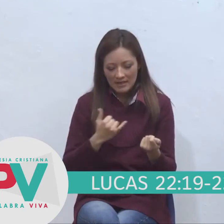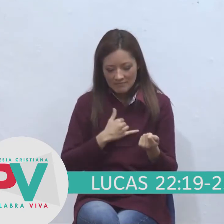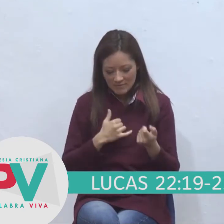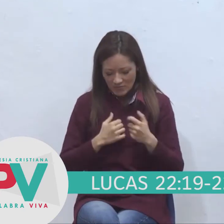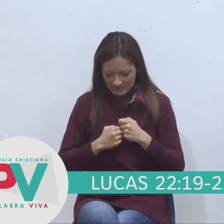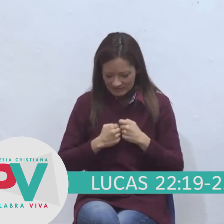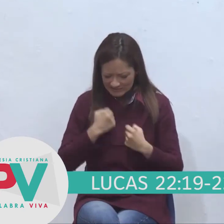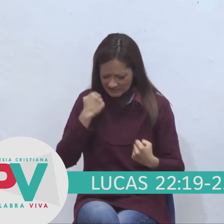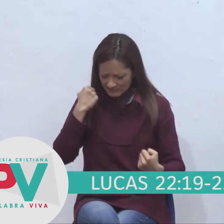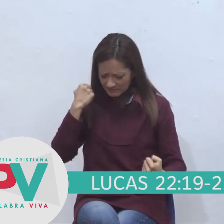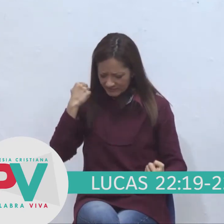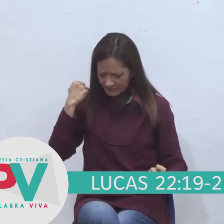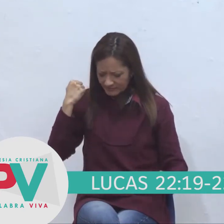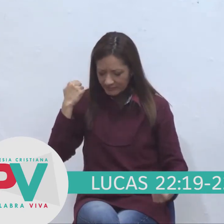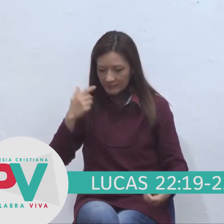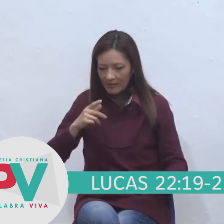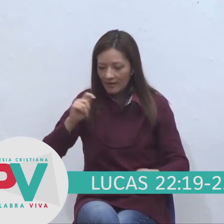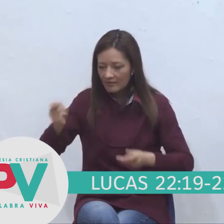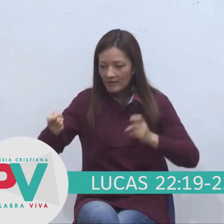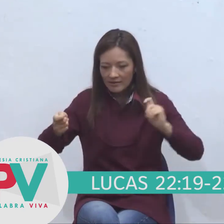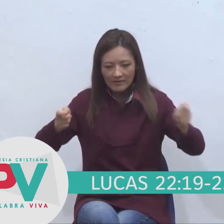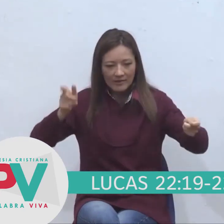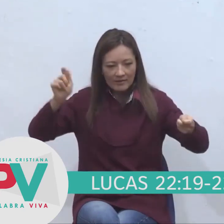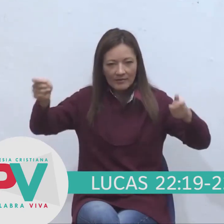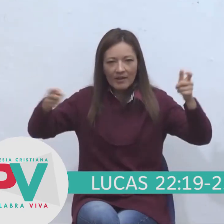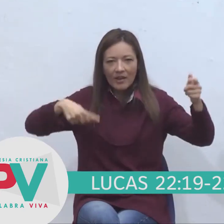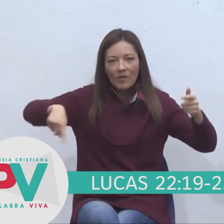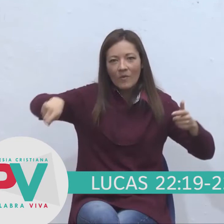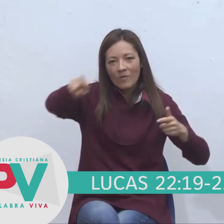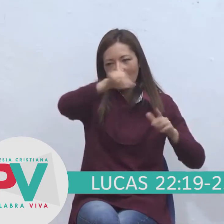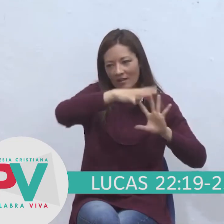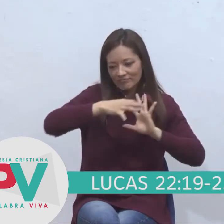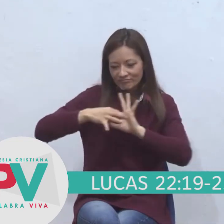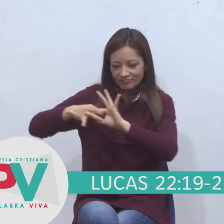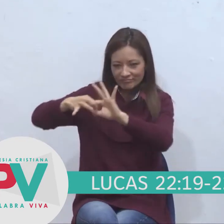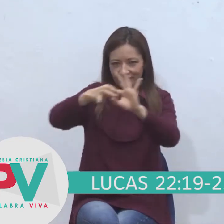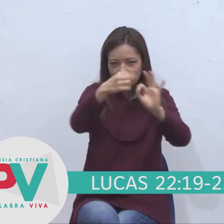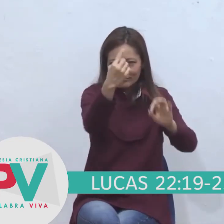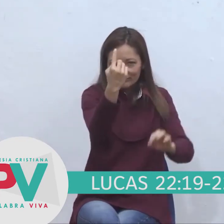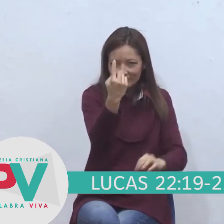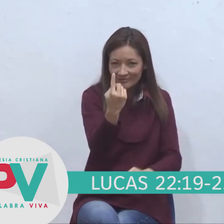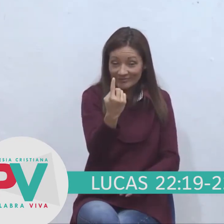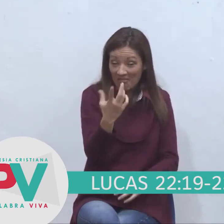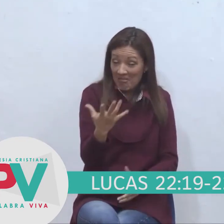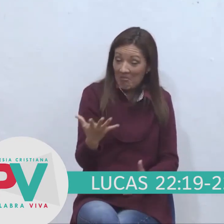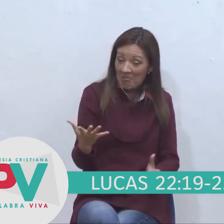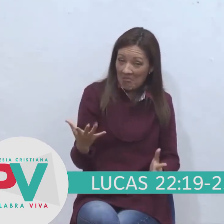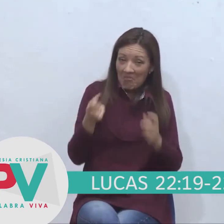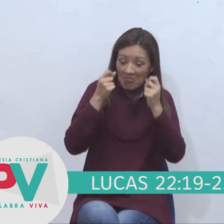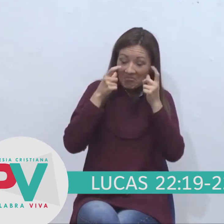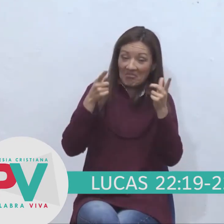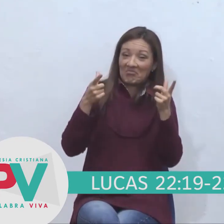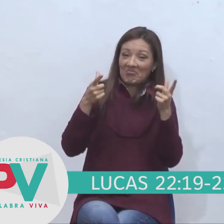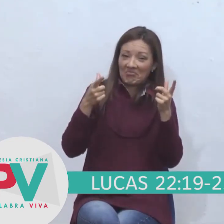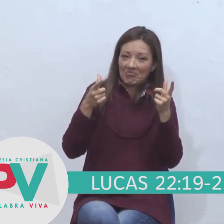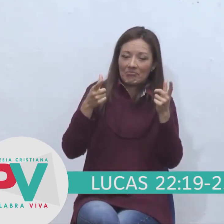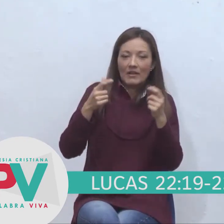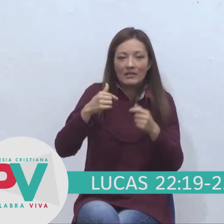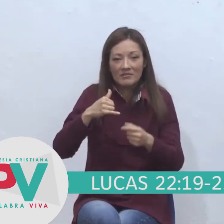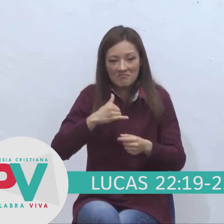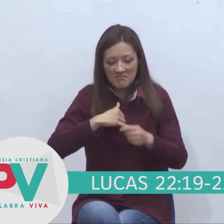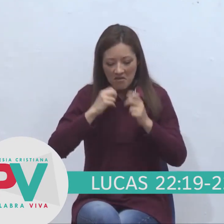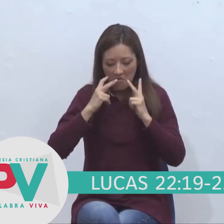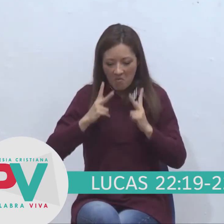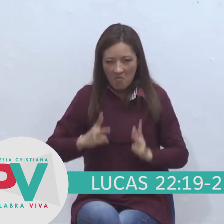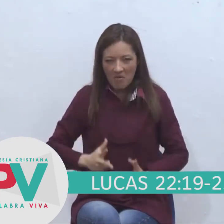entregárnoslo a cada uno de nosotros y que nosotros ahora podamos ser uno solo. Tan chévere, ¿no? Este es mi cuerpo que